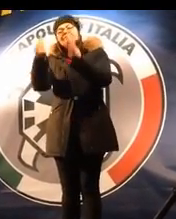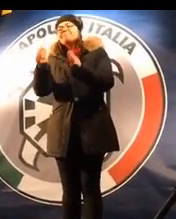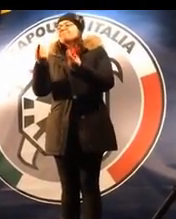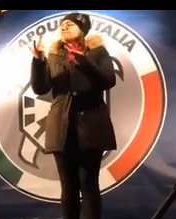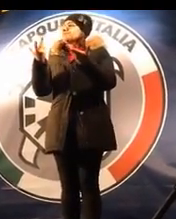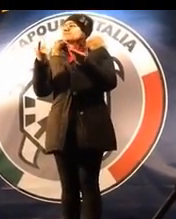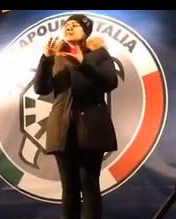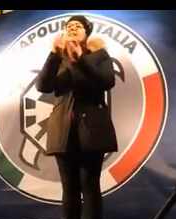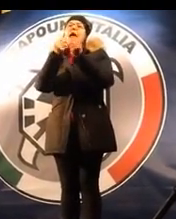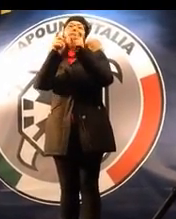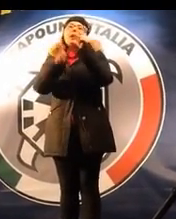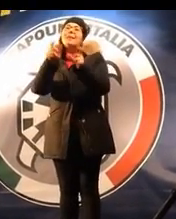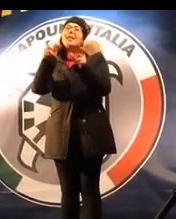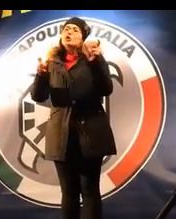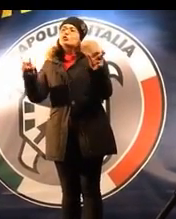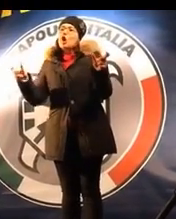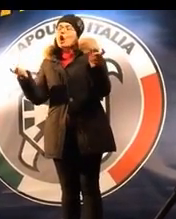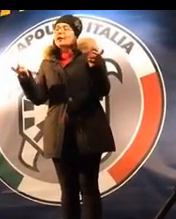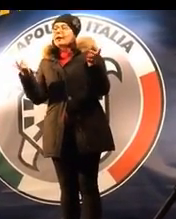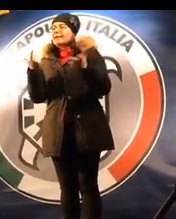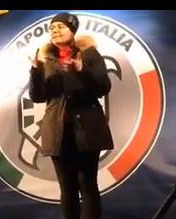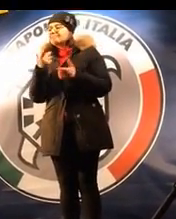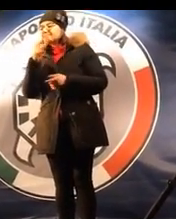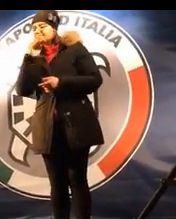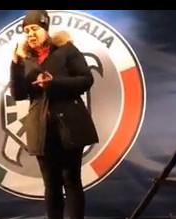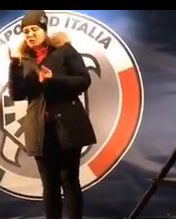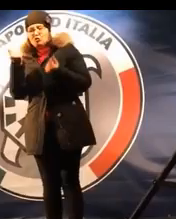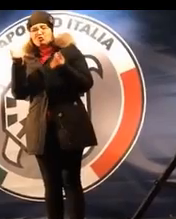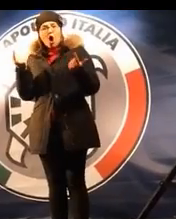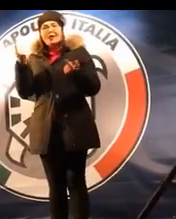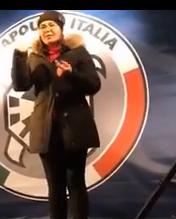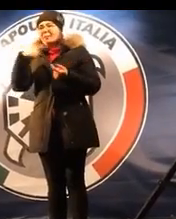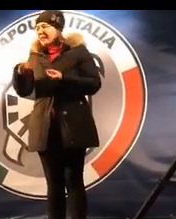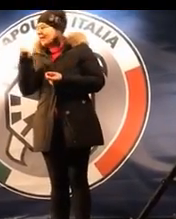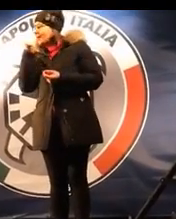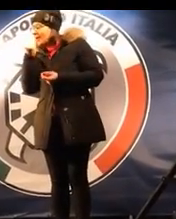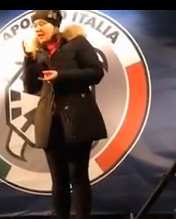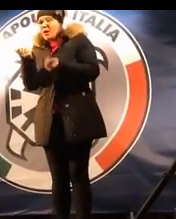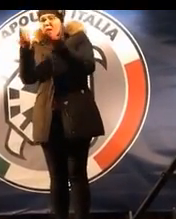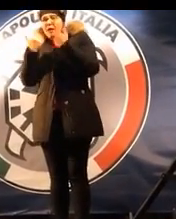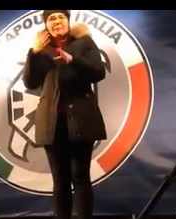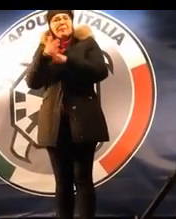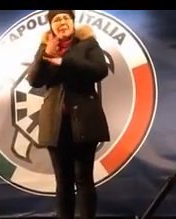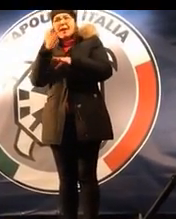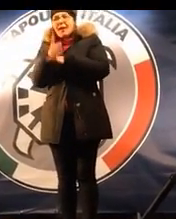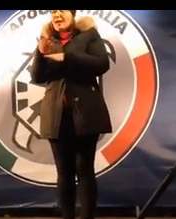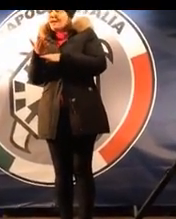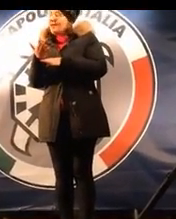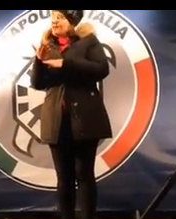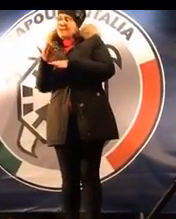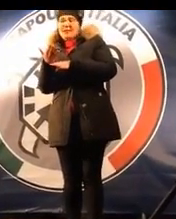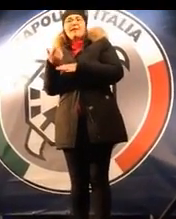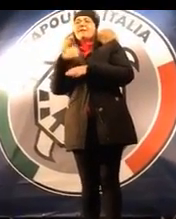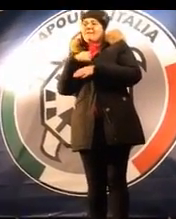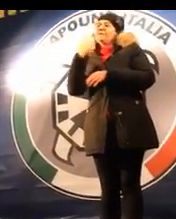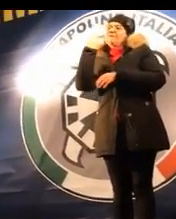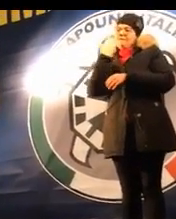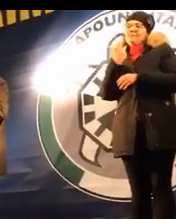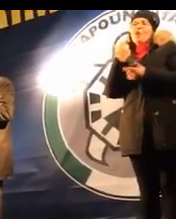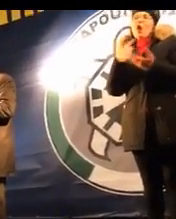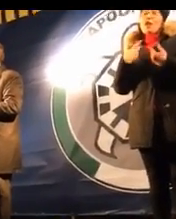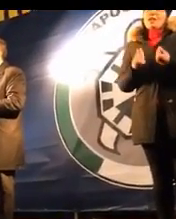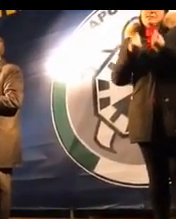non ci conoscono, che aspettano semplicemente un segnale, che aspettano finalmente di vedere qualche uomo o qualche donna che veramente